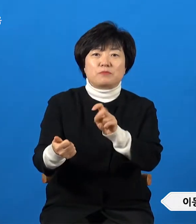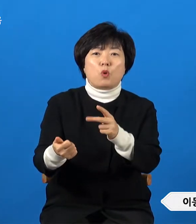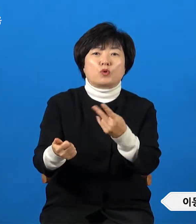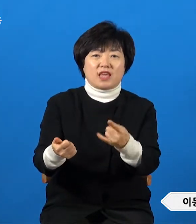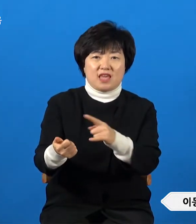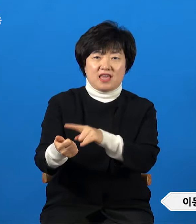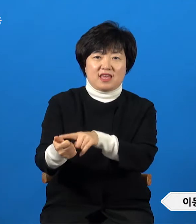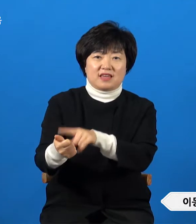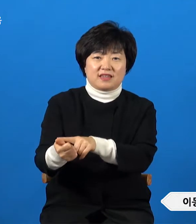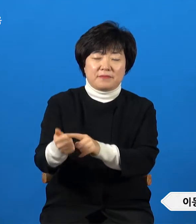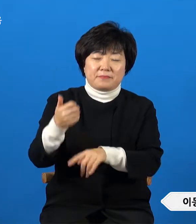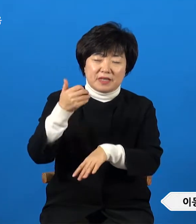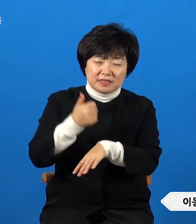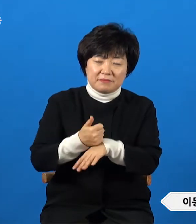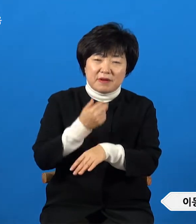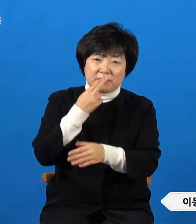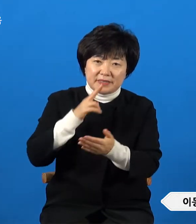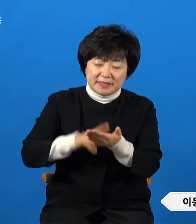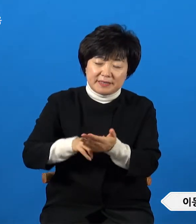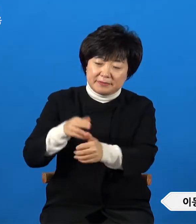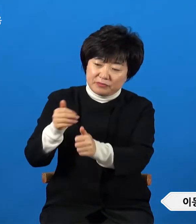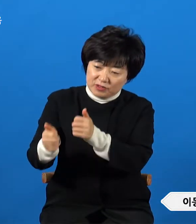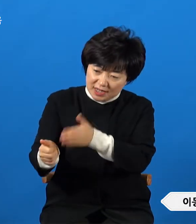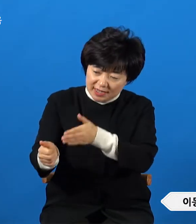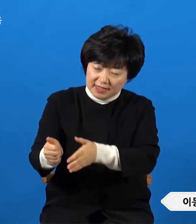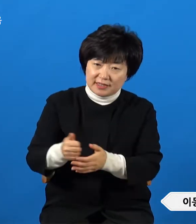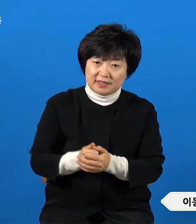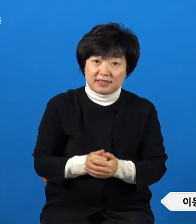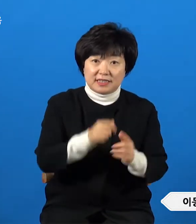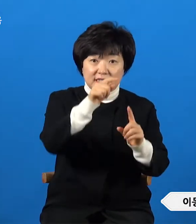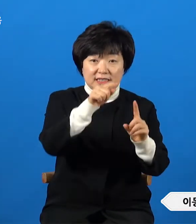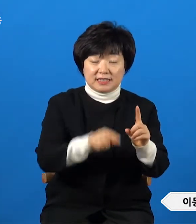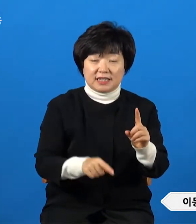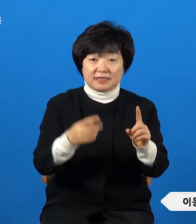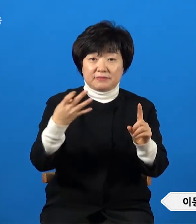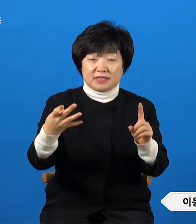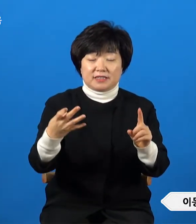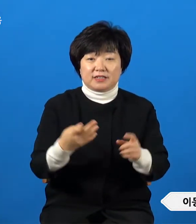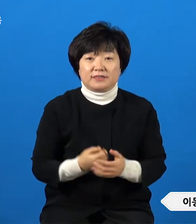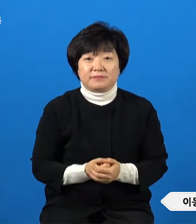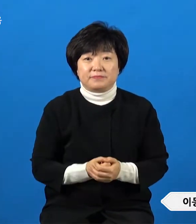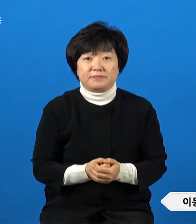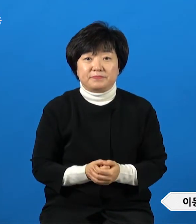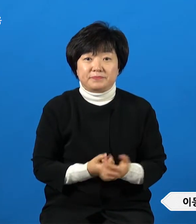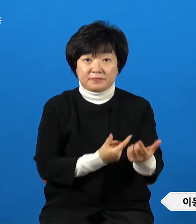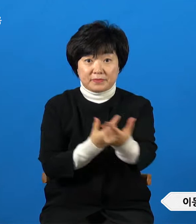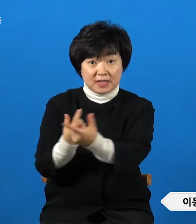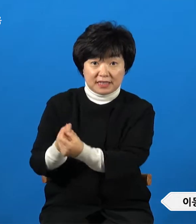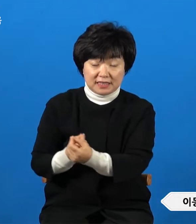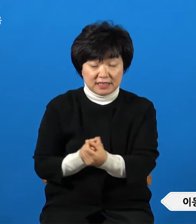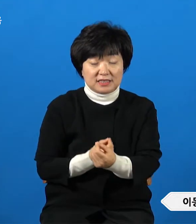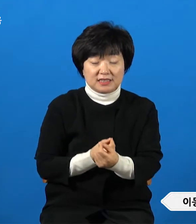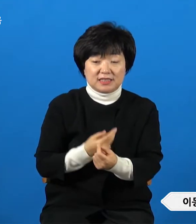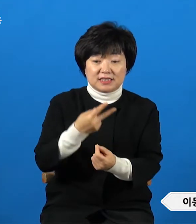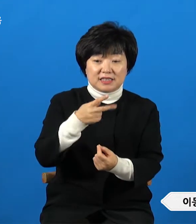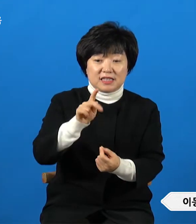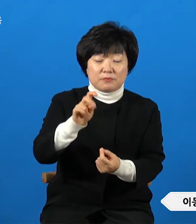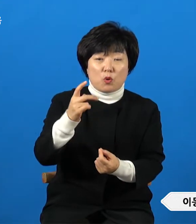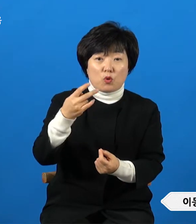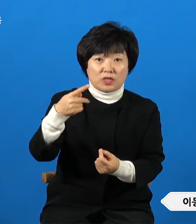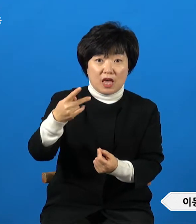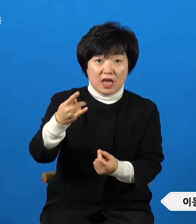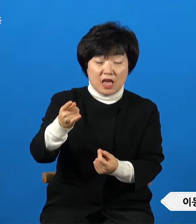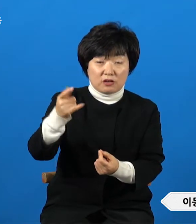부탁을 하고 있습니다. 디모데후서 1장 14절의 말씀입니다. 같이 디모데후서 1장 14절 함께